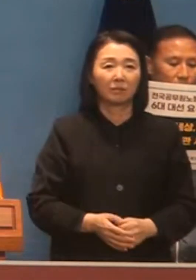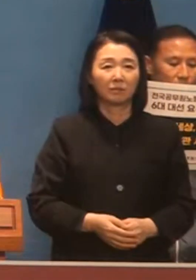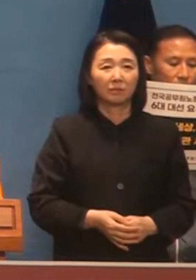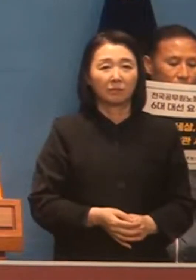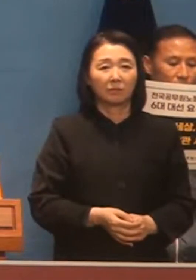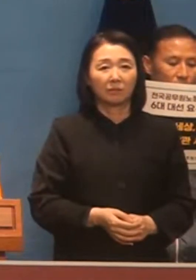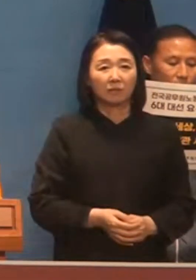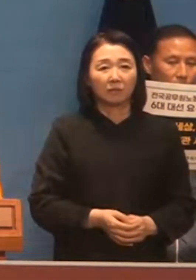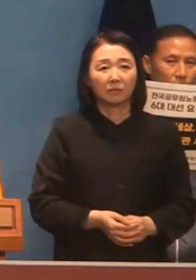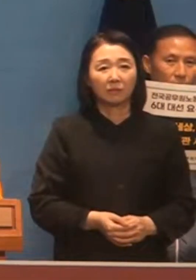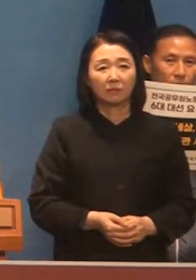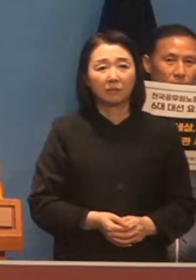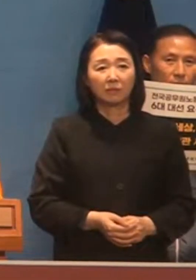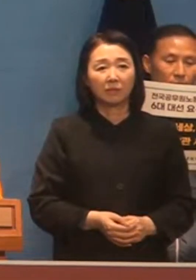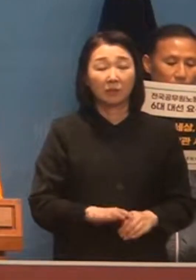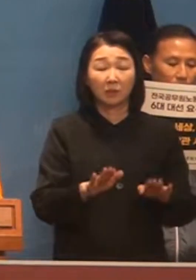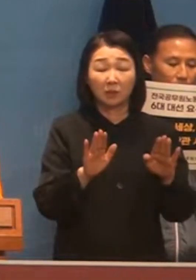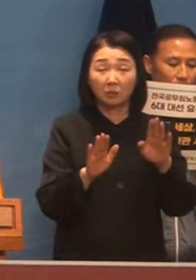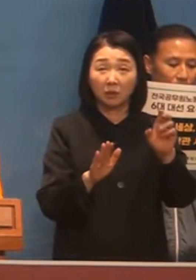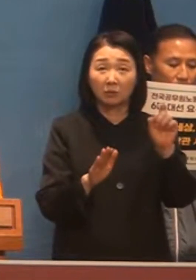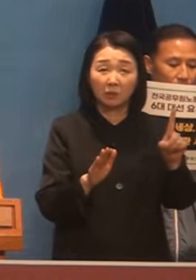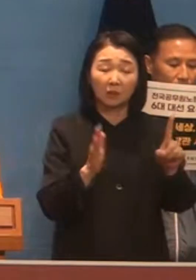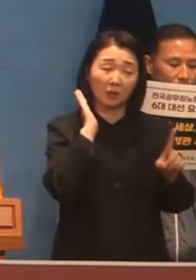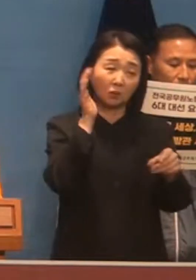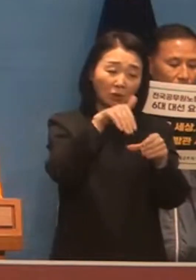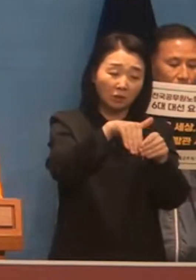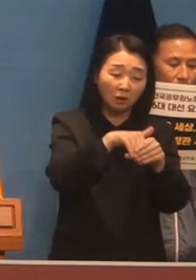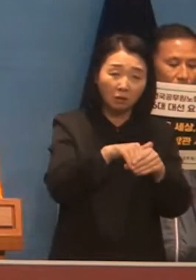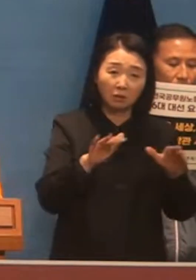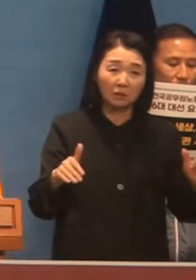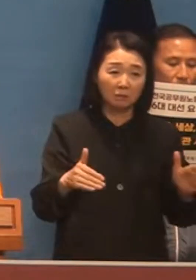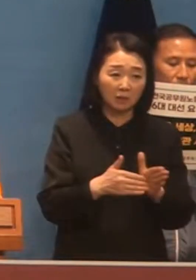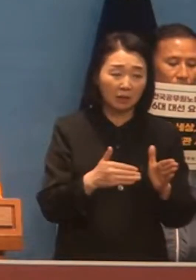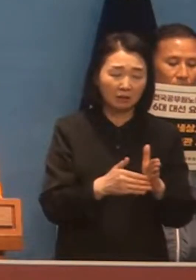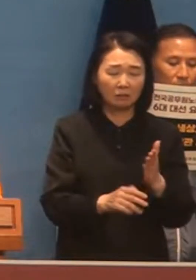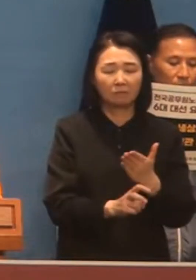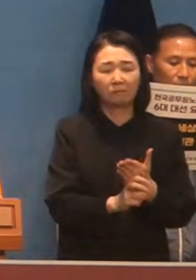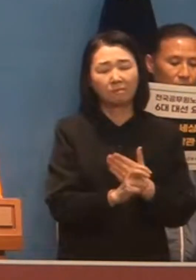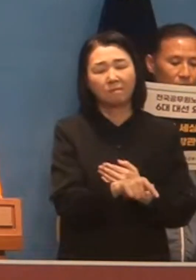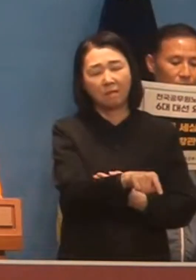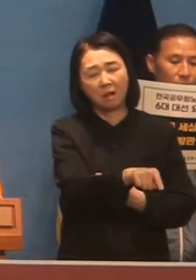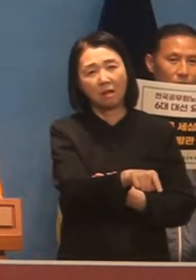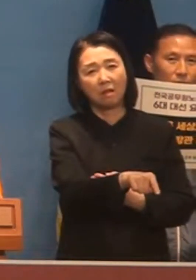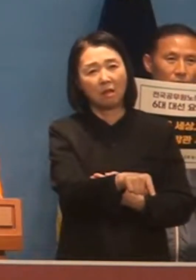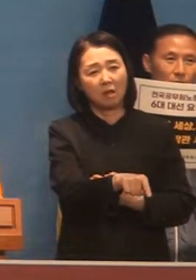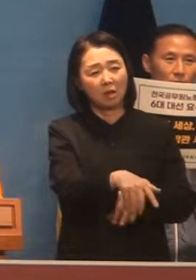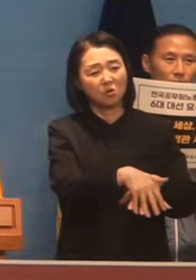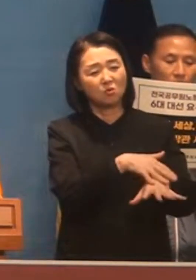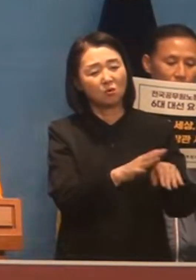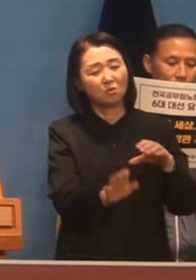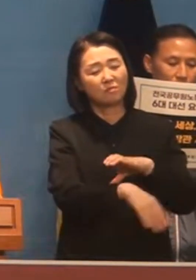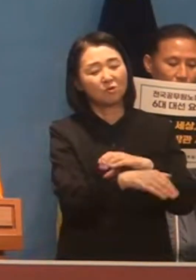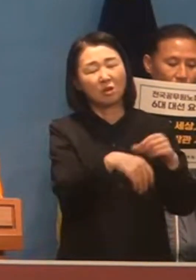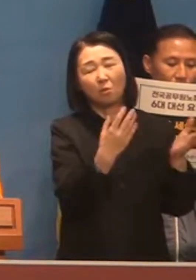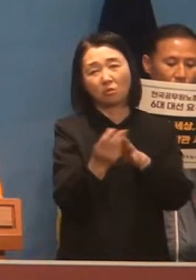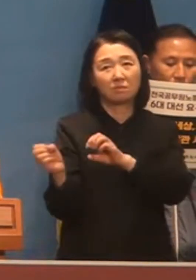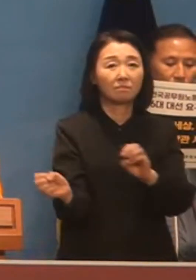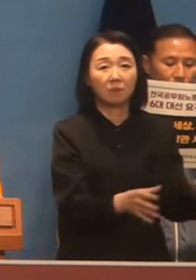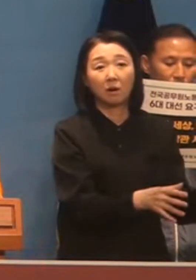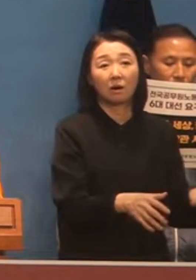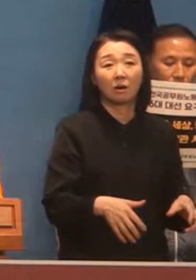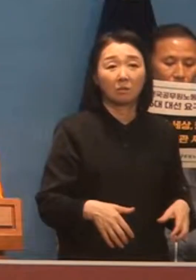것이다. 이번 21대 대선은 지금까지의 무도덕한 작태와 구조적 보조회를 청산하고